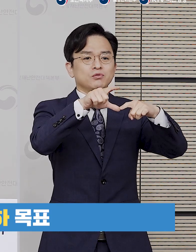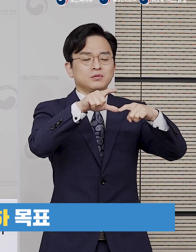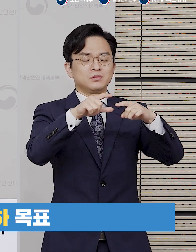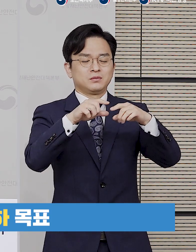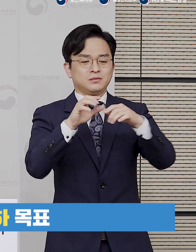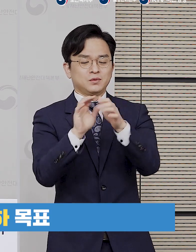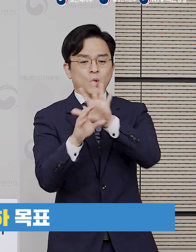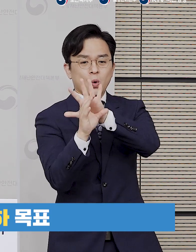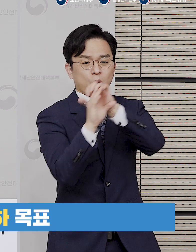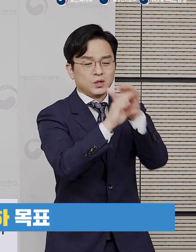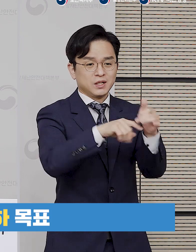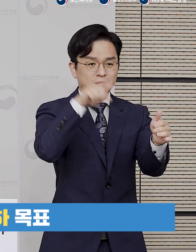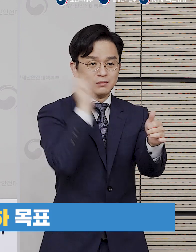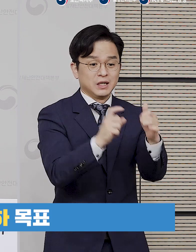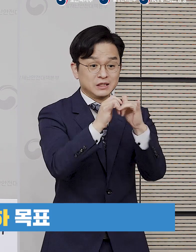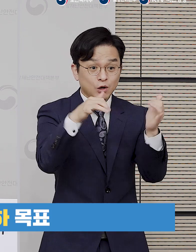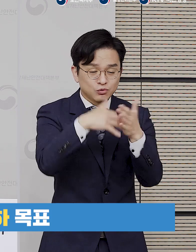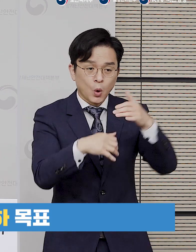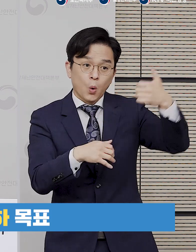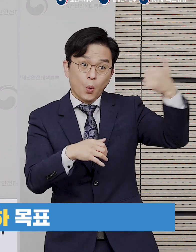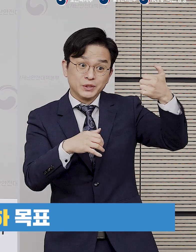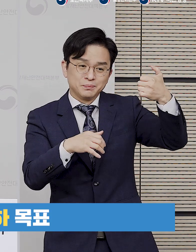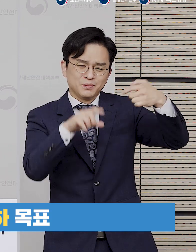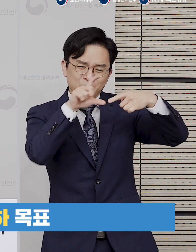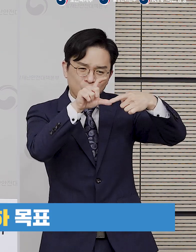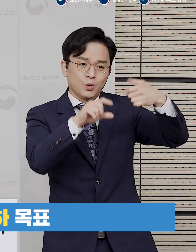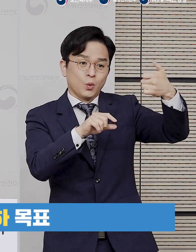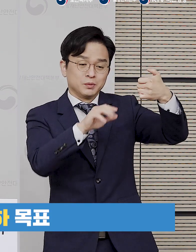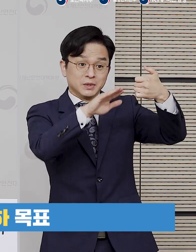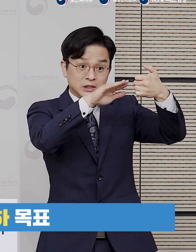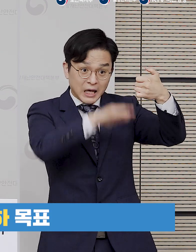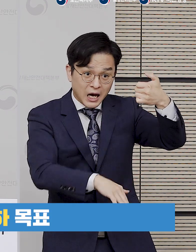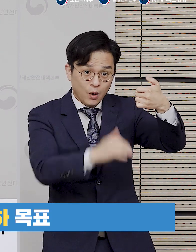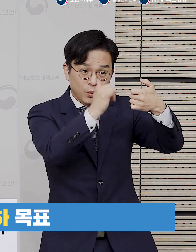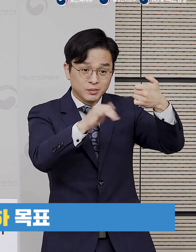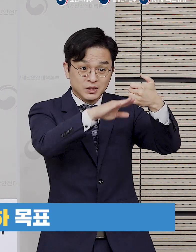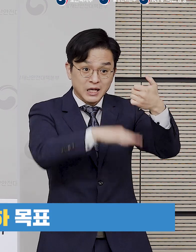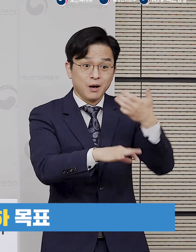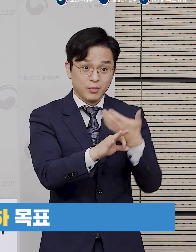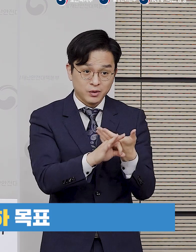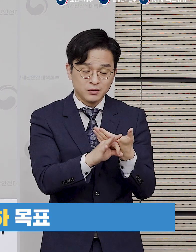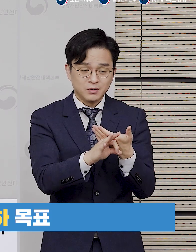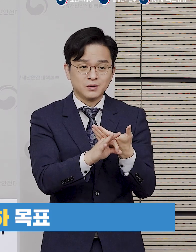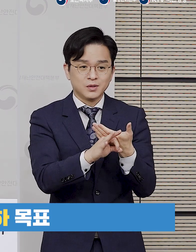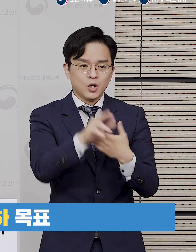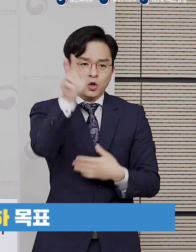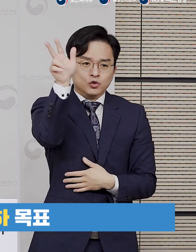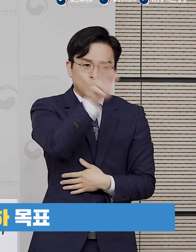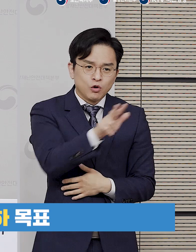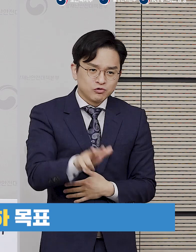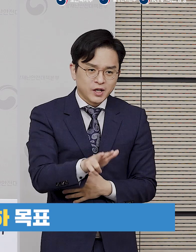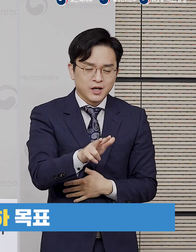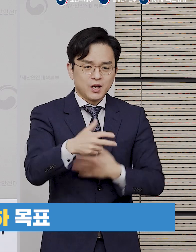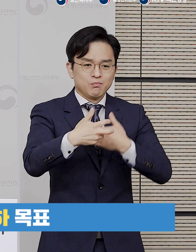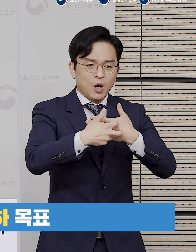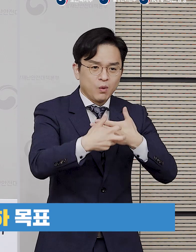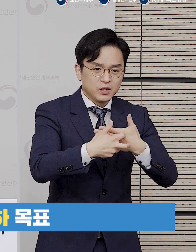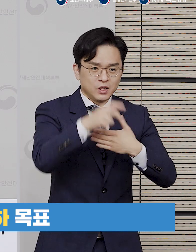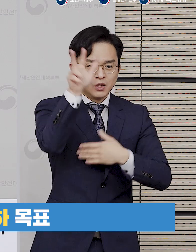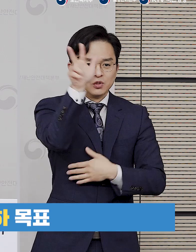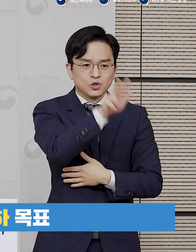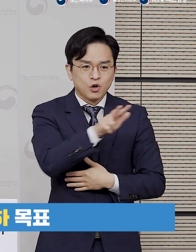평균 50명 이하로 확진 환자 발생이 줄어들게 된다면 큰 부담 없이